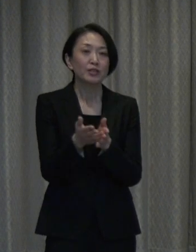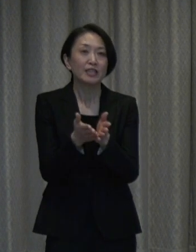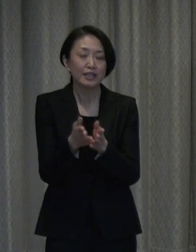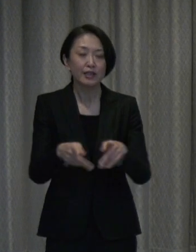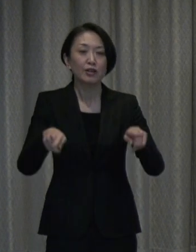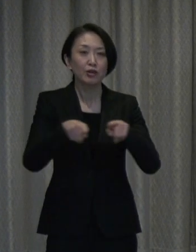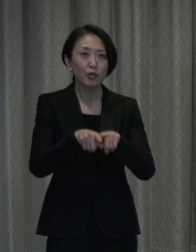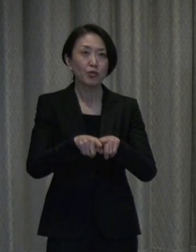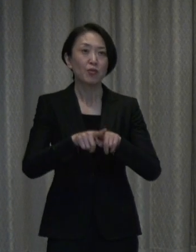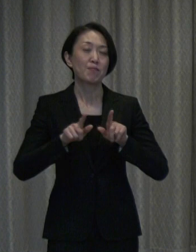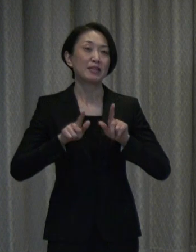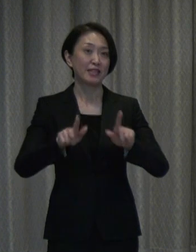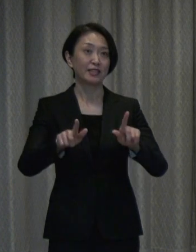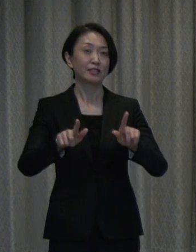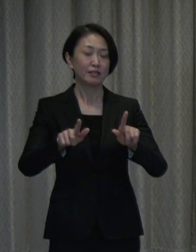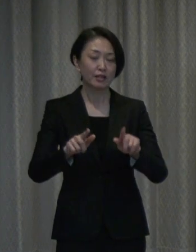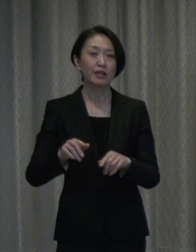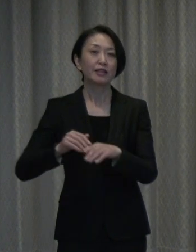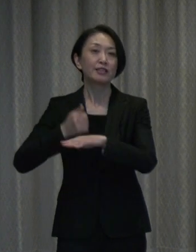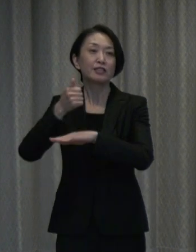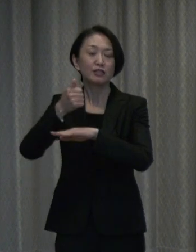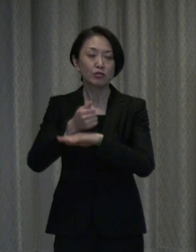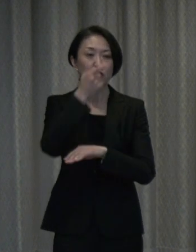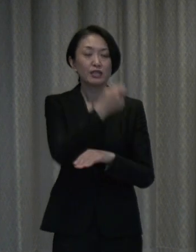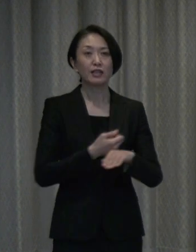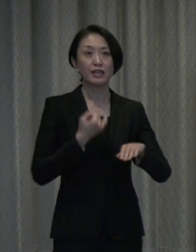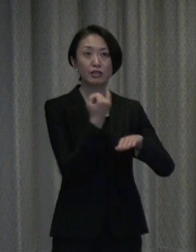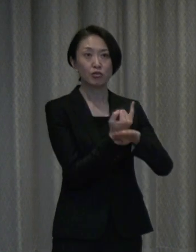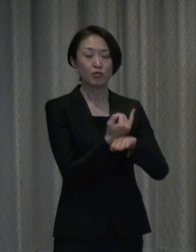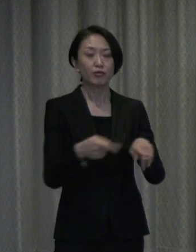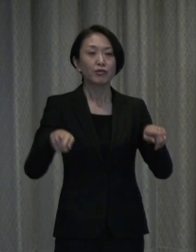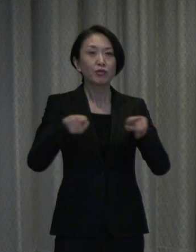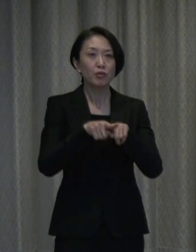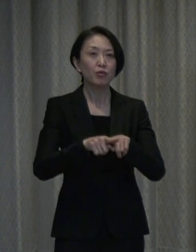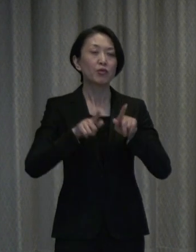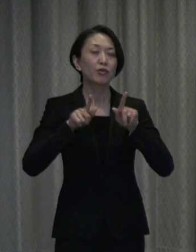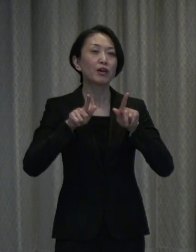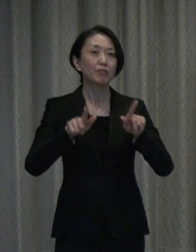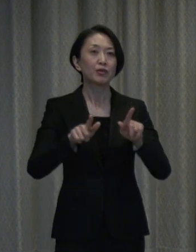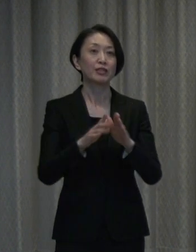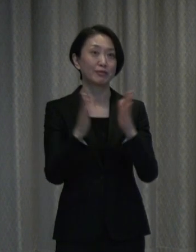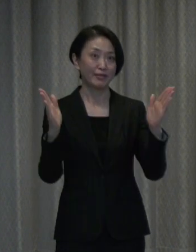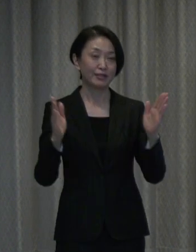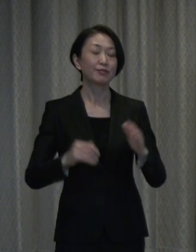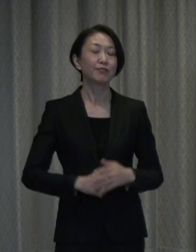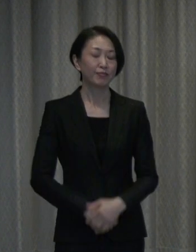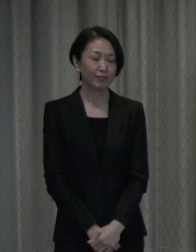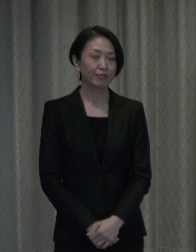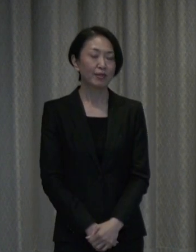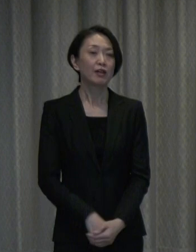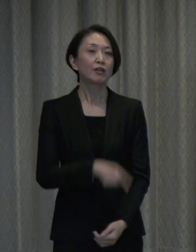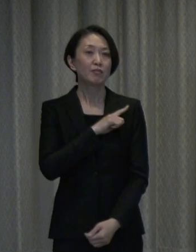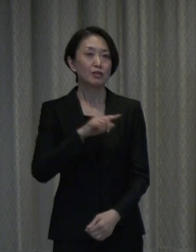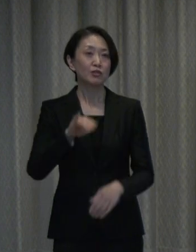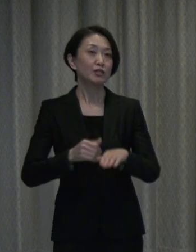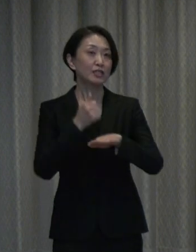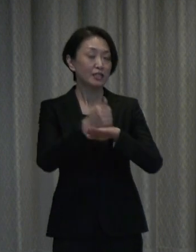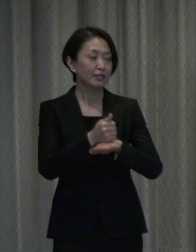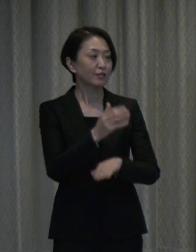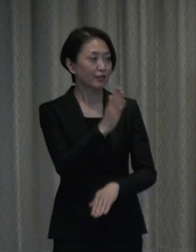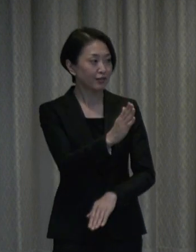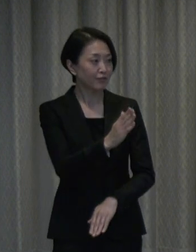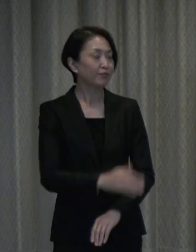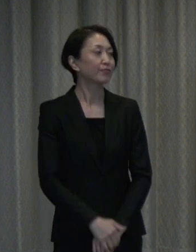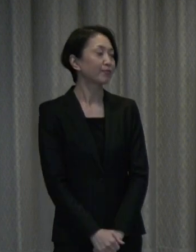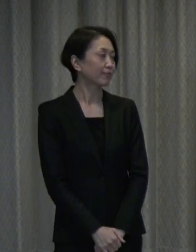共同メッセージにつきまして市立仙台市長による共同記者会見を始めさせていただきます。それでは最初に知事からお願いいた